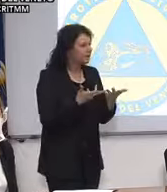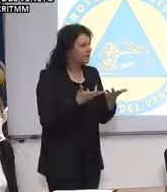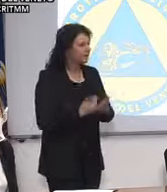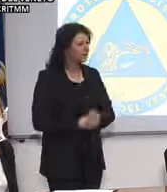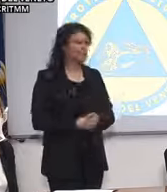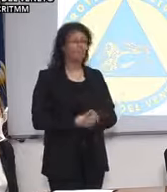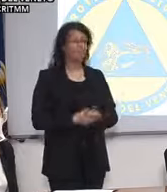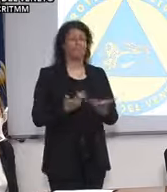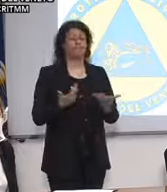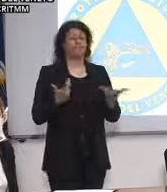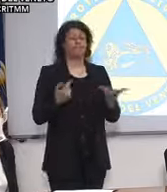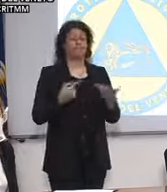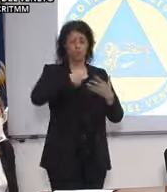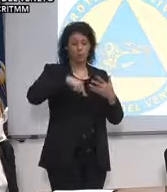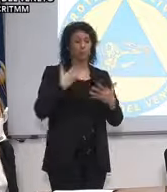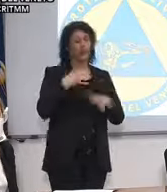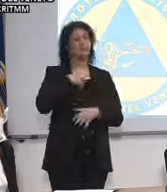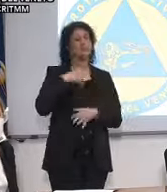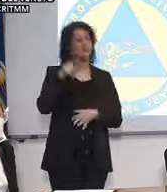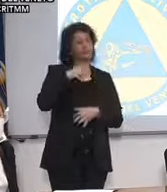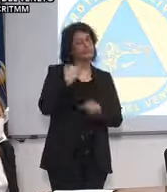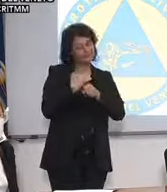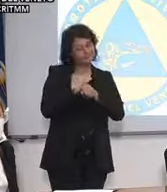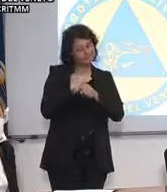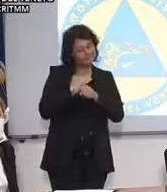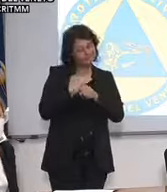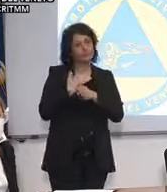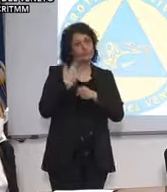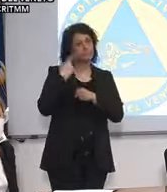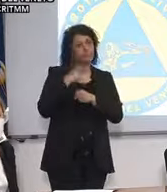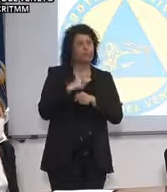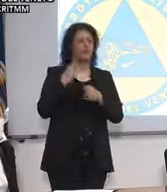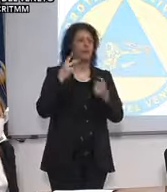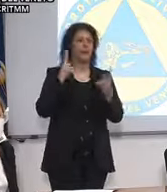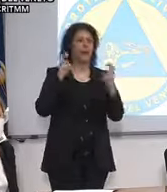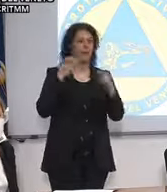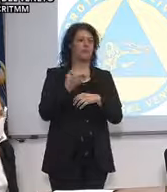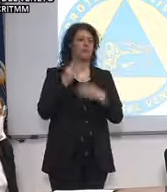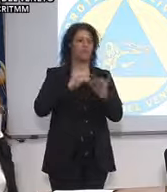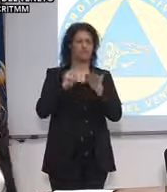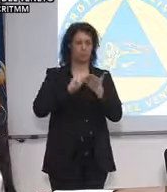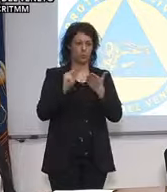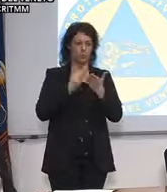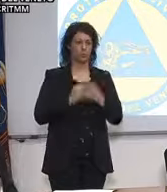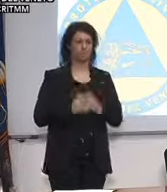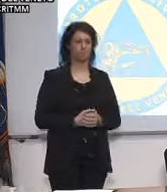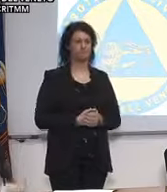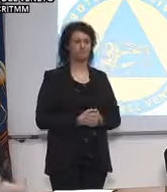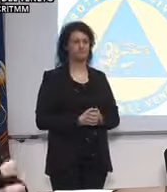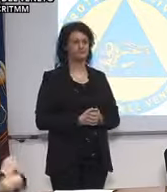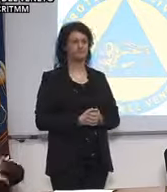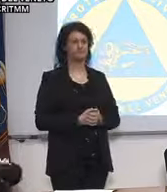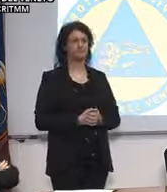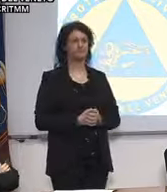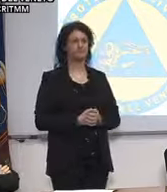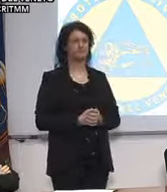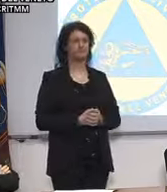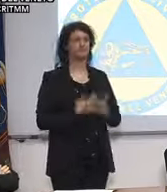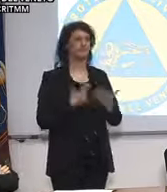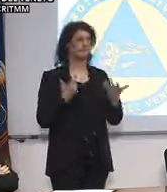scolastico noi stiamo lavorando, l'assessore Lanzarin assieme all'assessore Donazzan stanno lavorando a questi temi. Considerate che è un tema che è